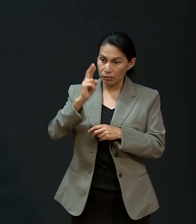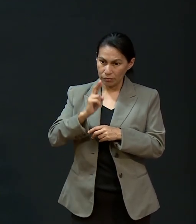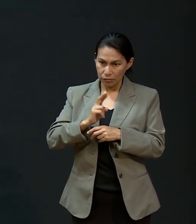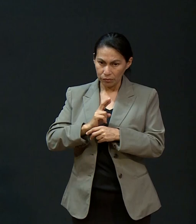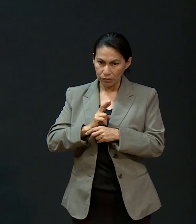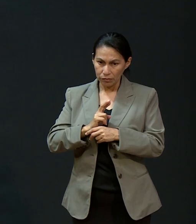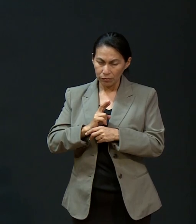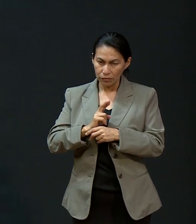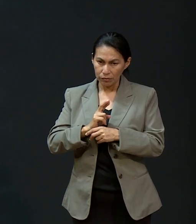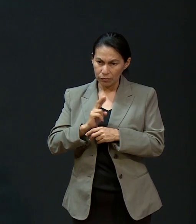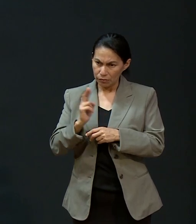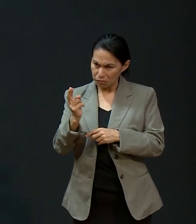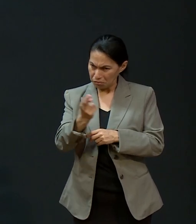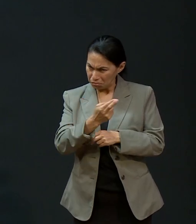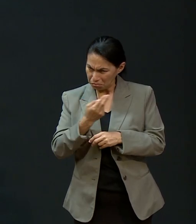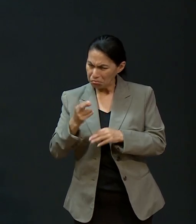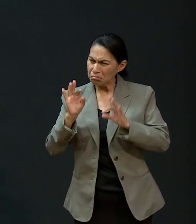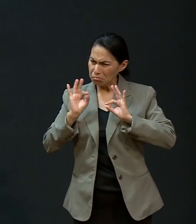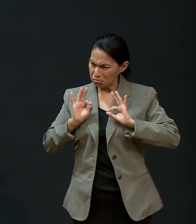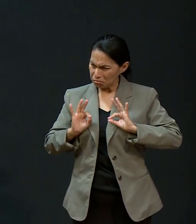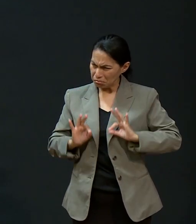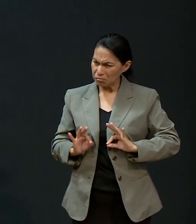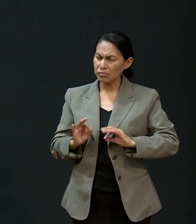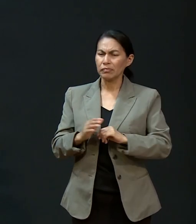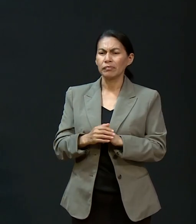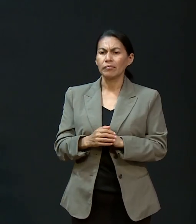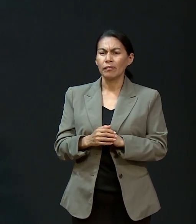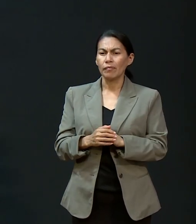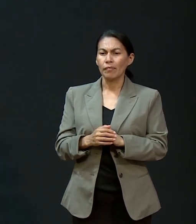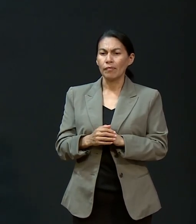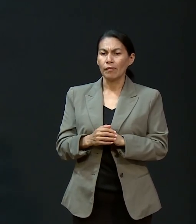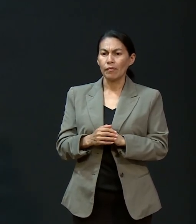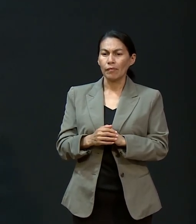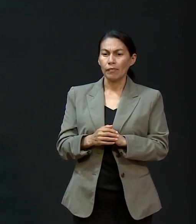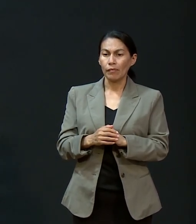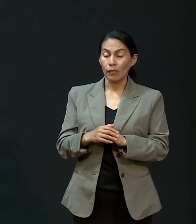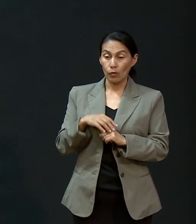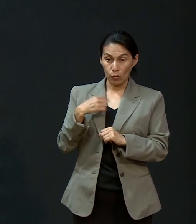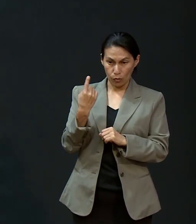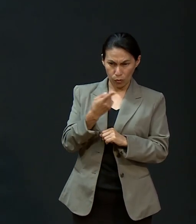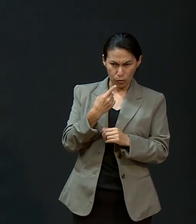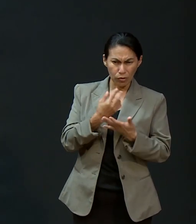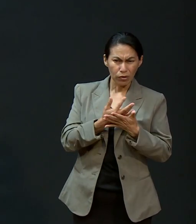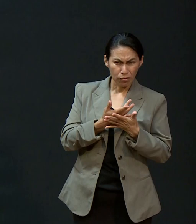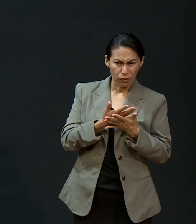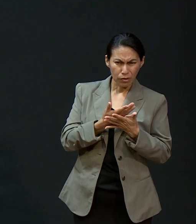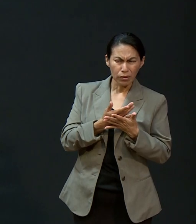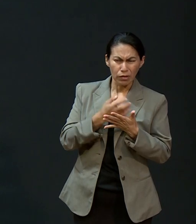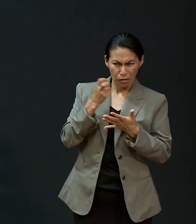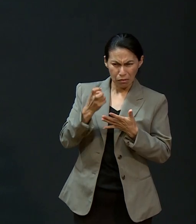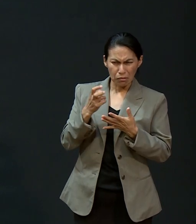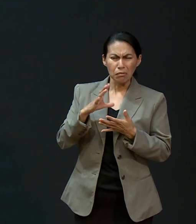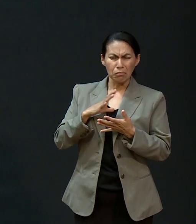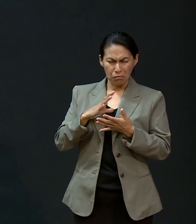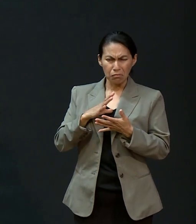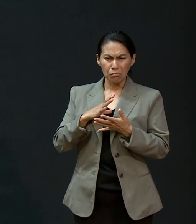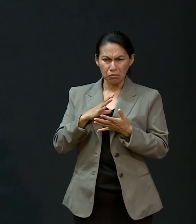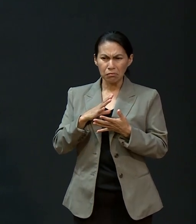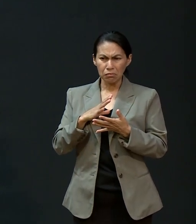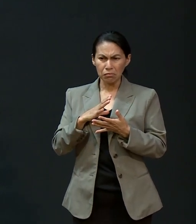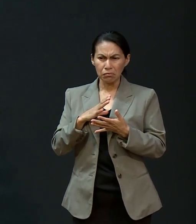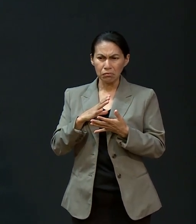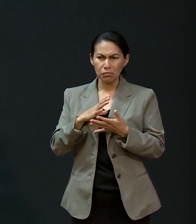tomemosla con toda serenidad. Porque al final de cuentas, hay una esperanza.